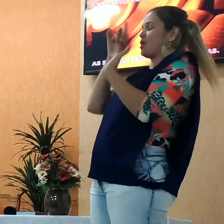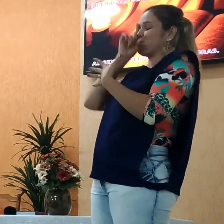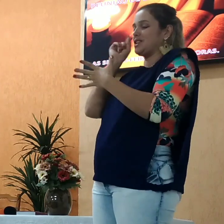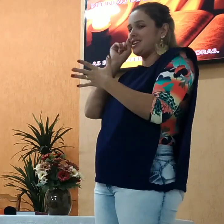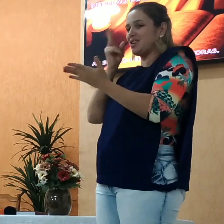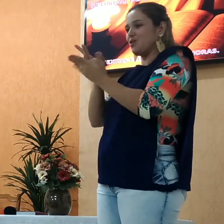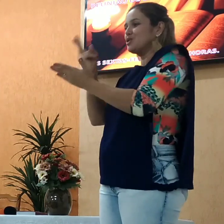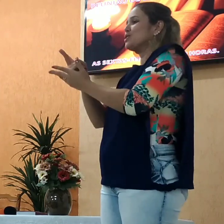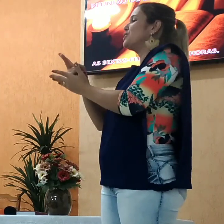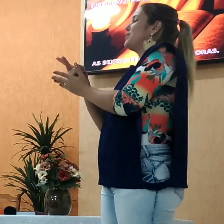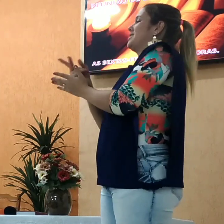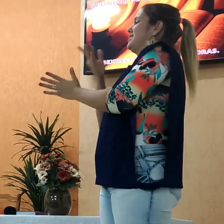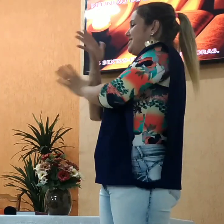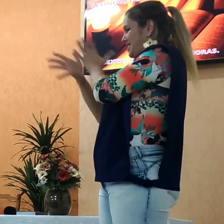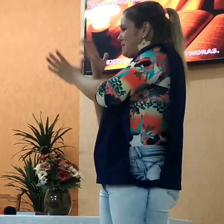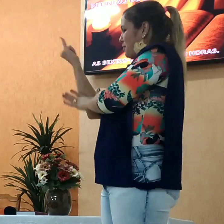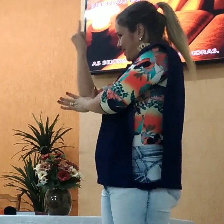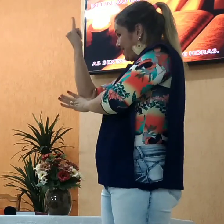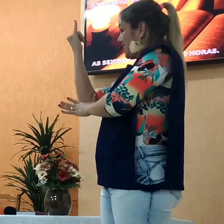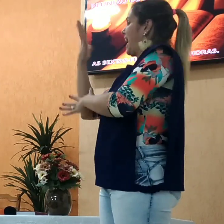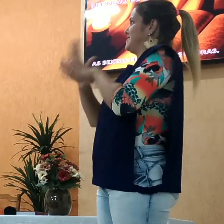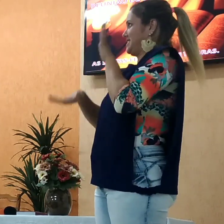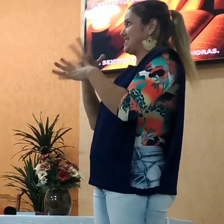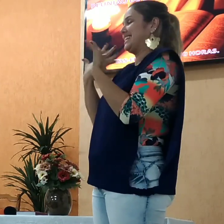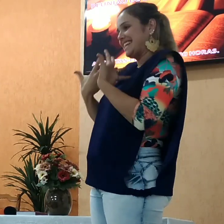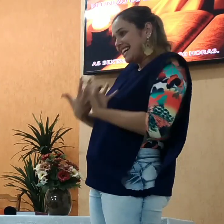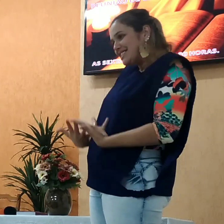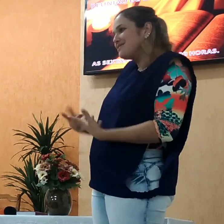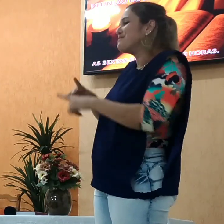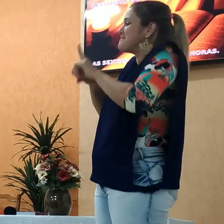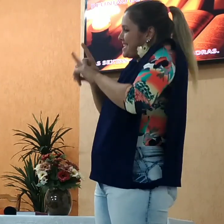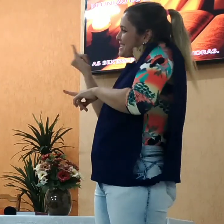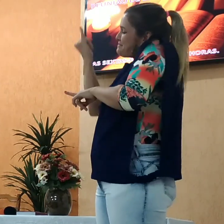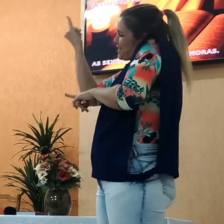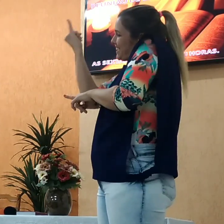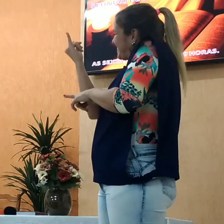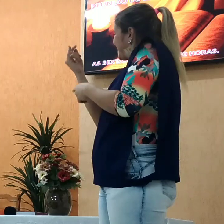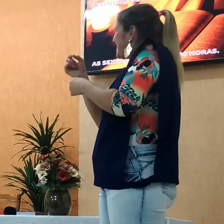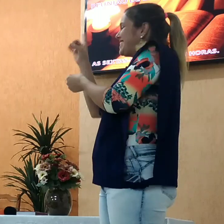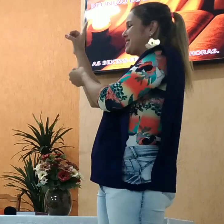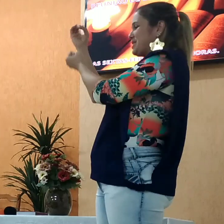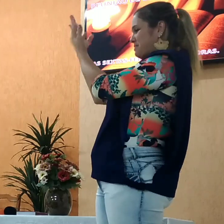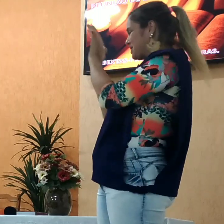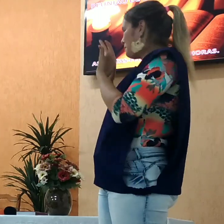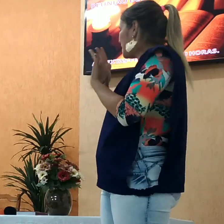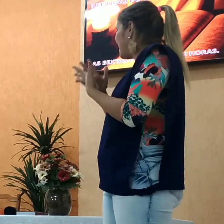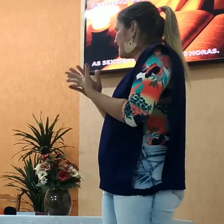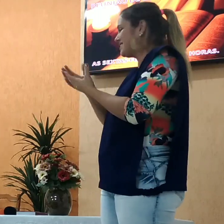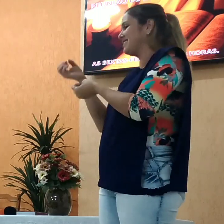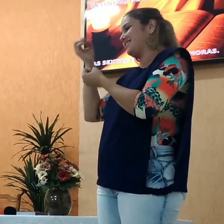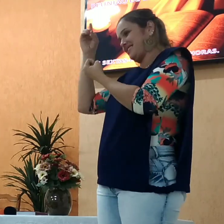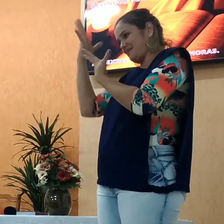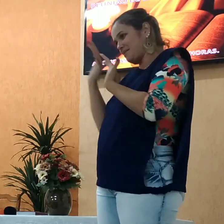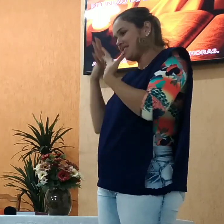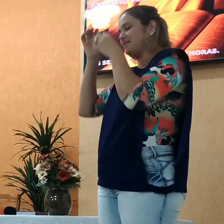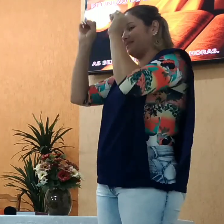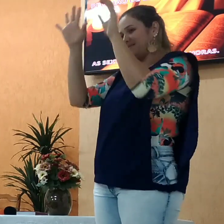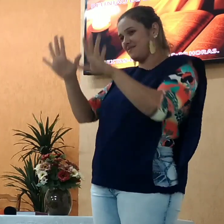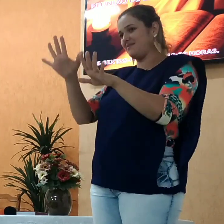tão importante. Talvez cansativo, mas olha, vale a pena, que Deus esteja abençoando o seu ministério. Nós